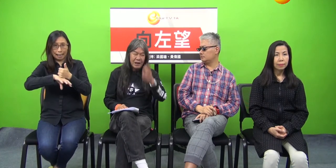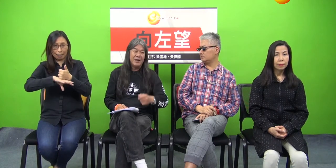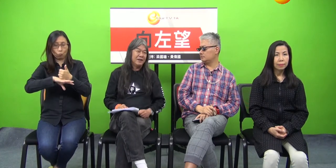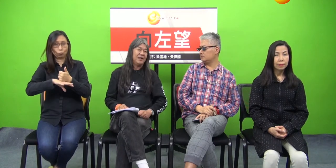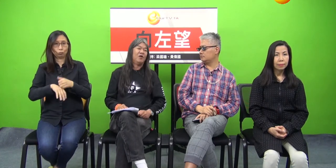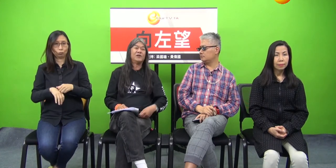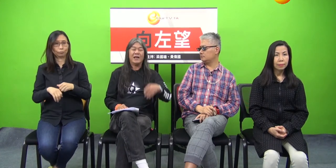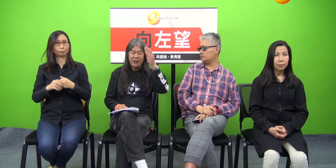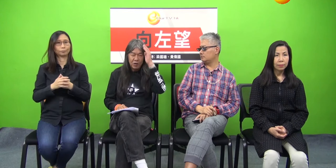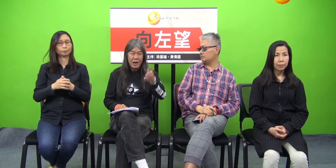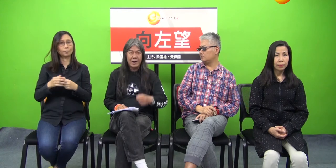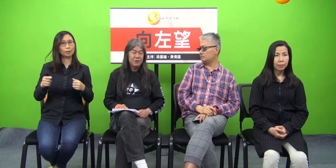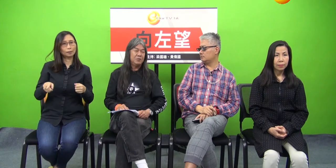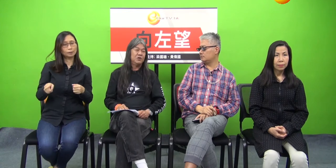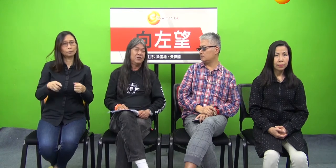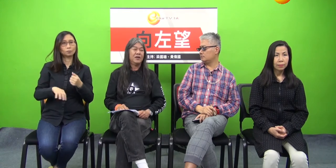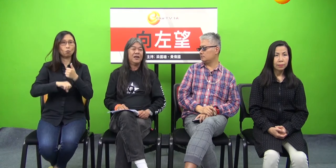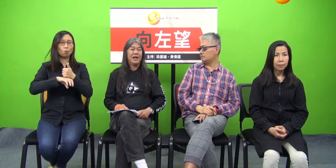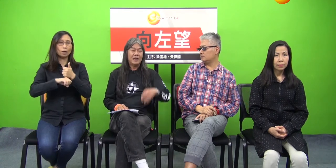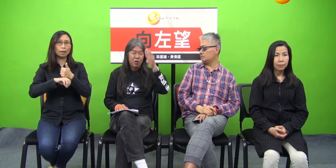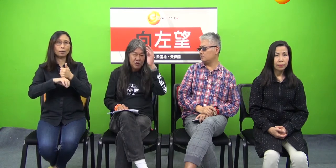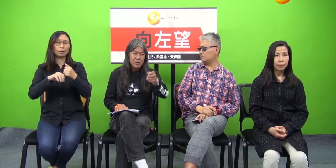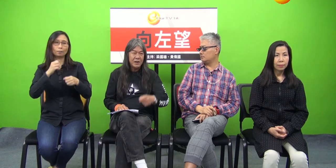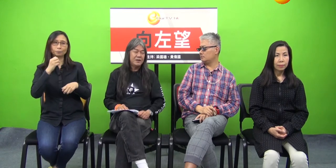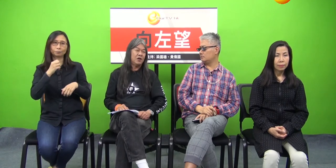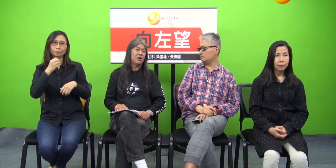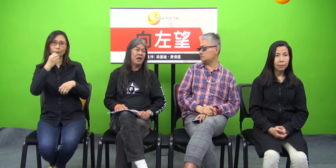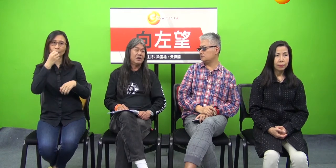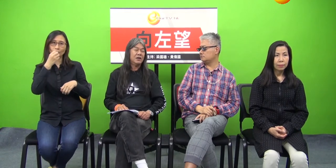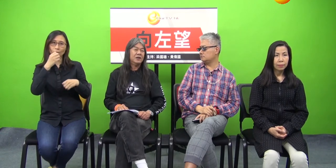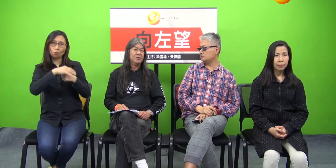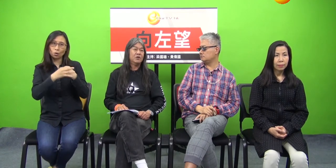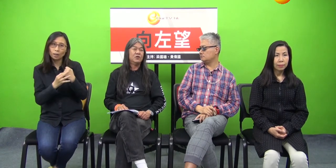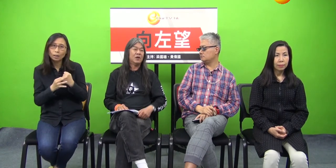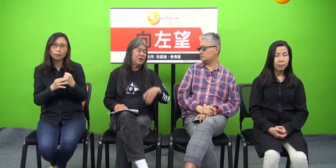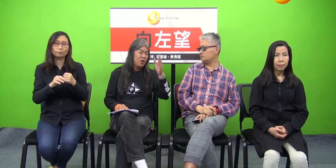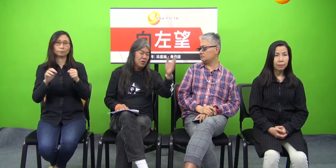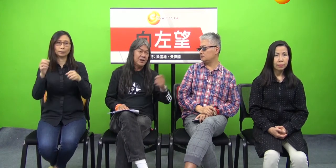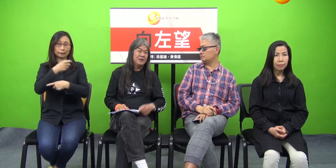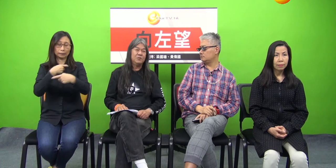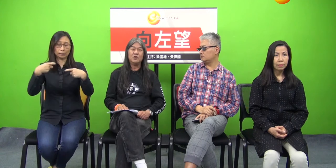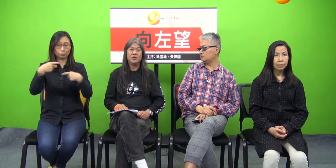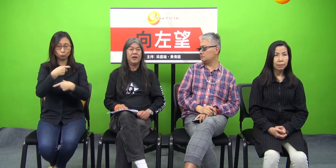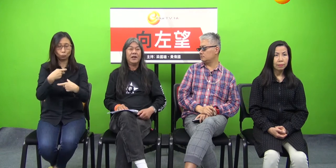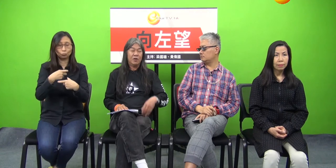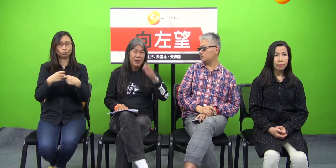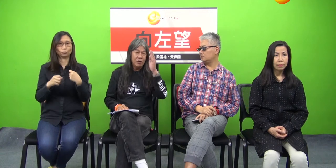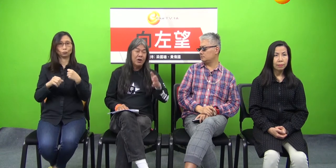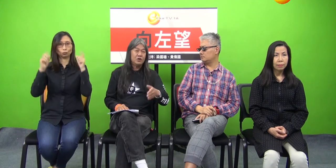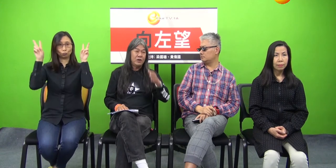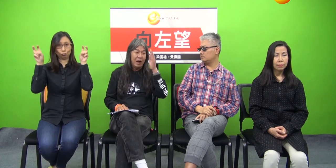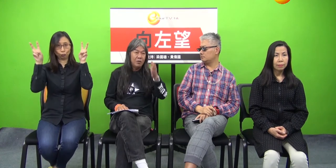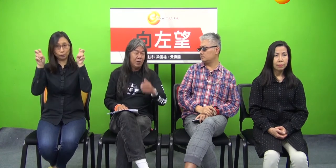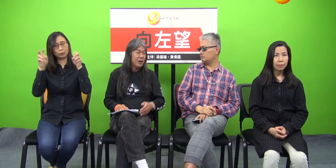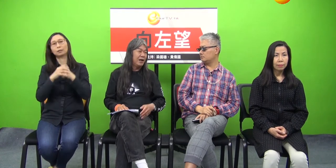认下名啦，我实行国家资本主义，是一党专政之下的国家资本主义，那你香港实行资本主义，我这个